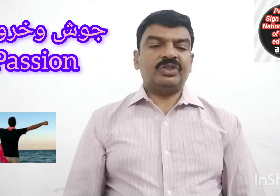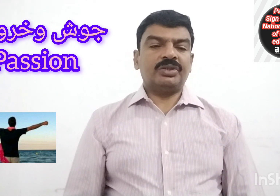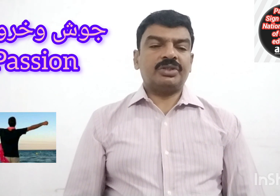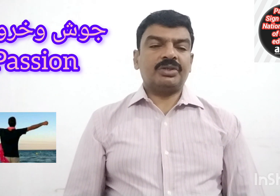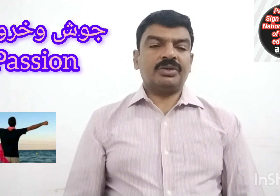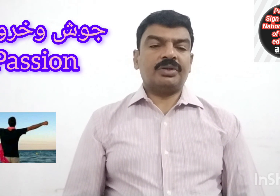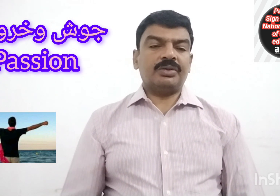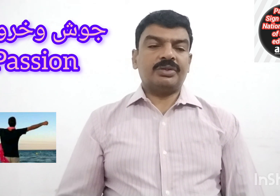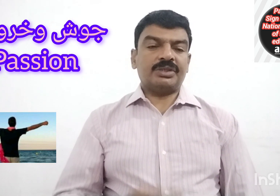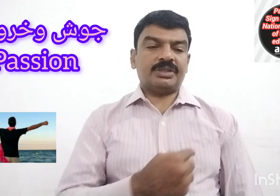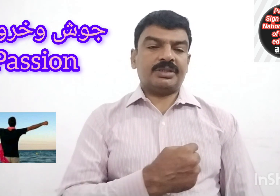जोशो खरोश।